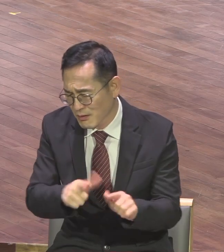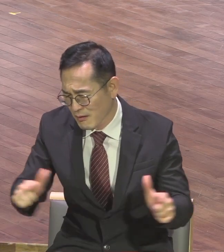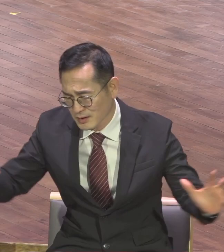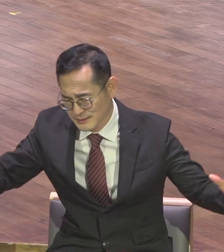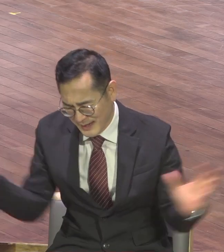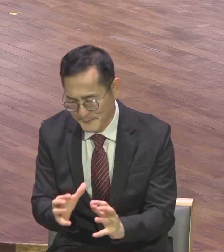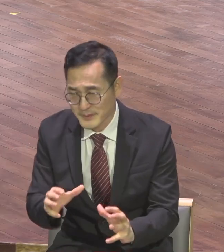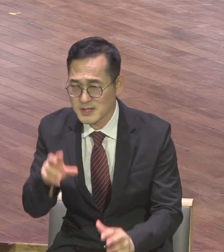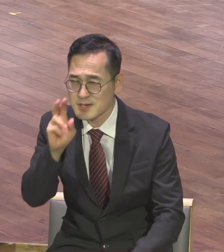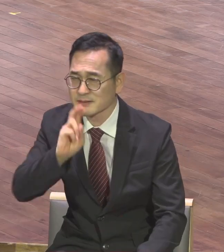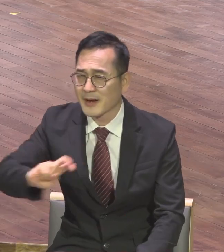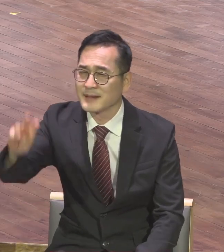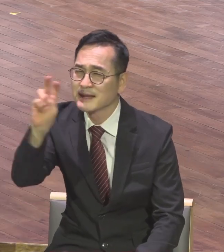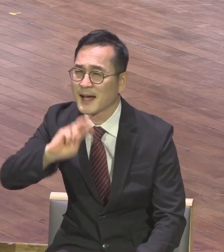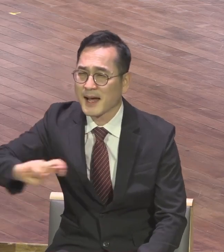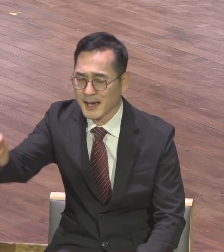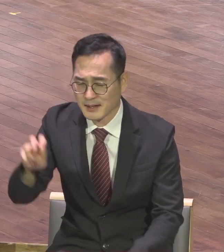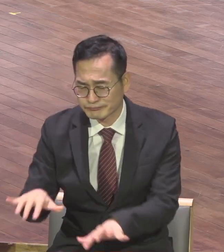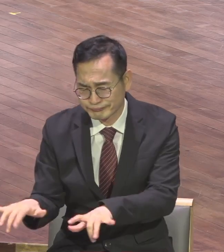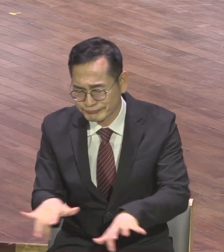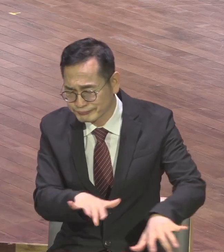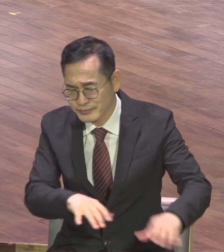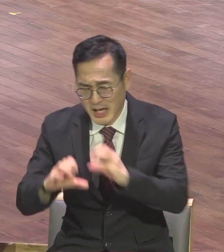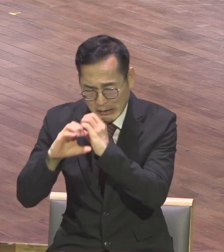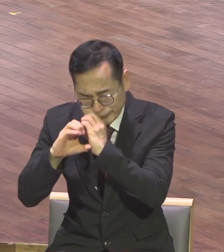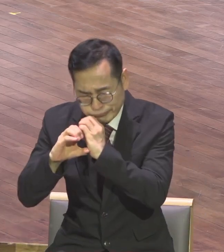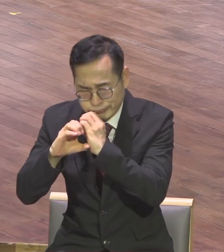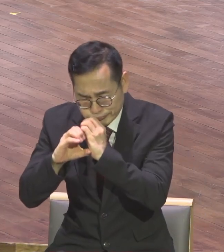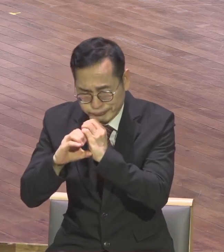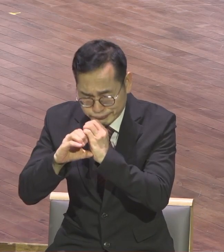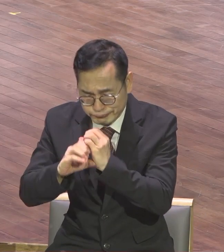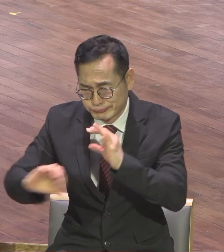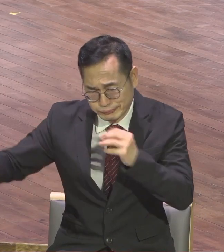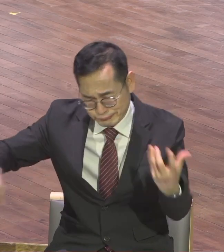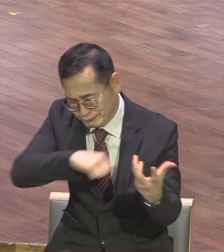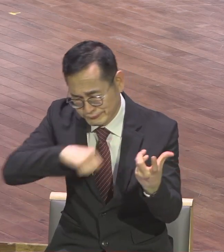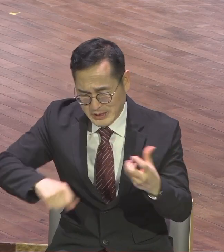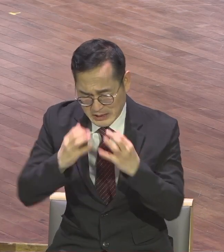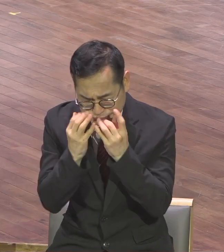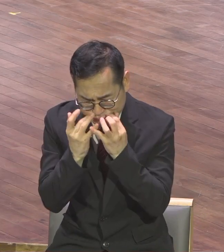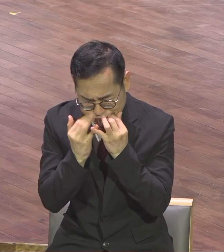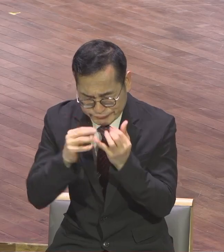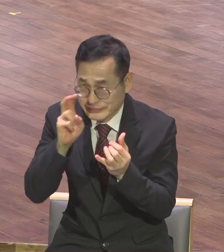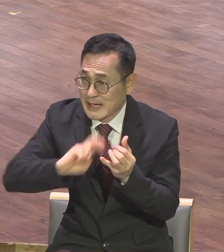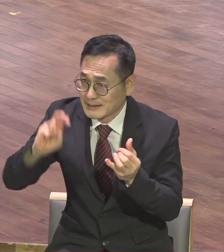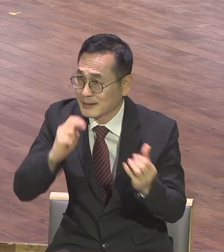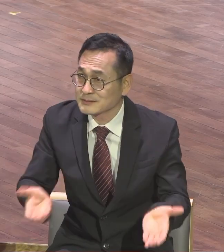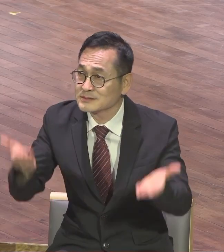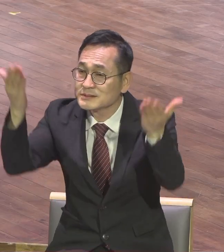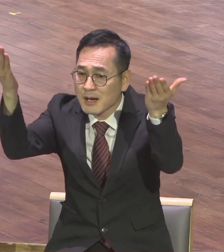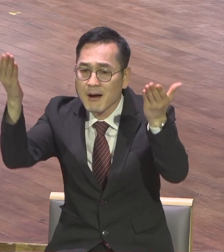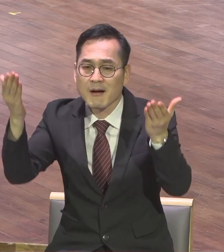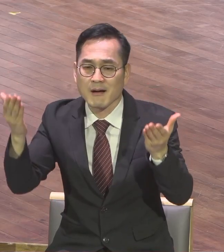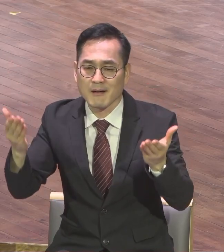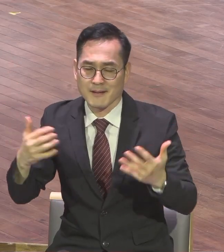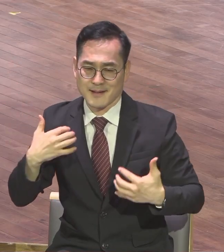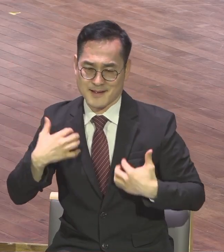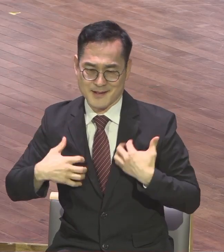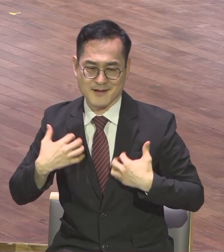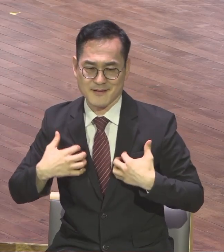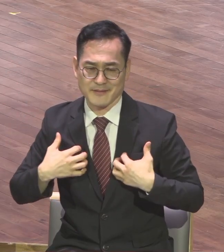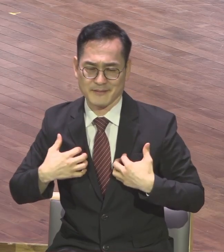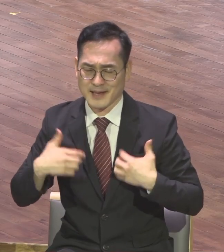하나님을 소리 높여 영으로 찬양하자. 네. 생활 속에 찬양이 넘치는 사람은 늘 감사가 넘쳐요.